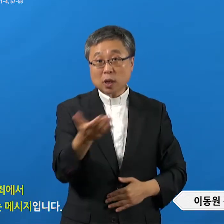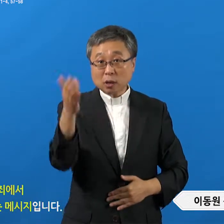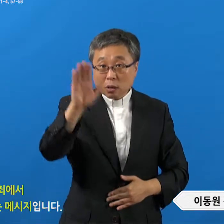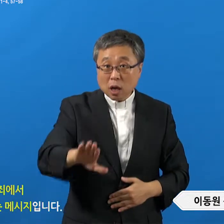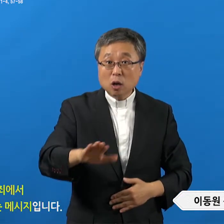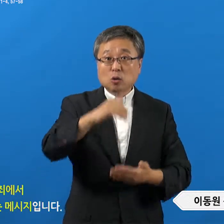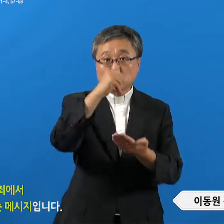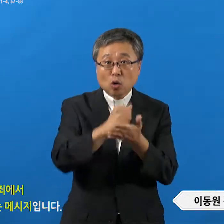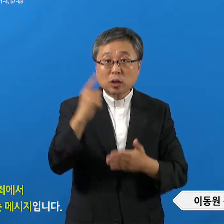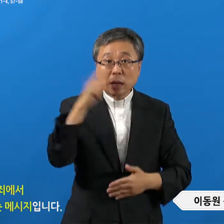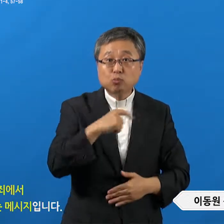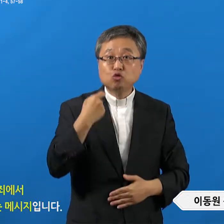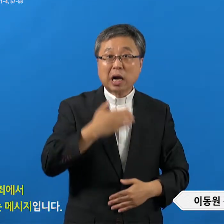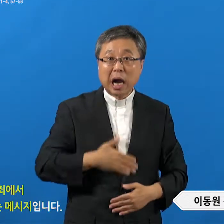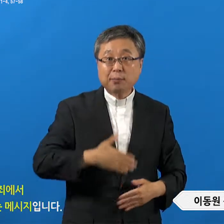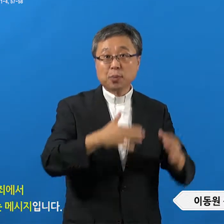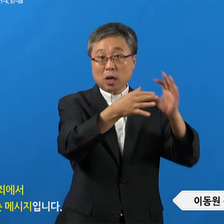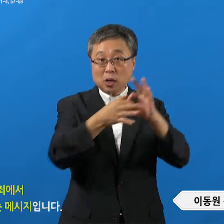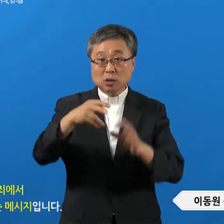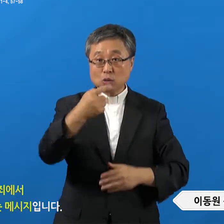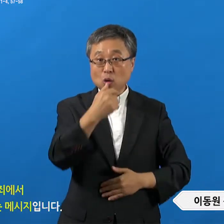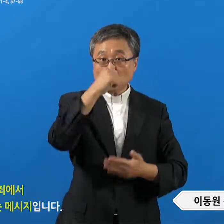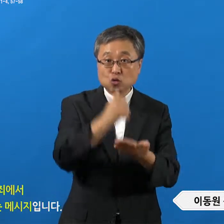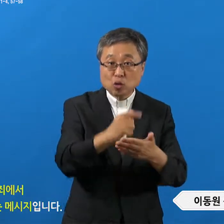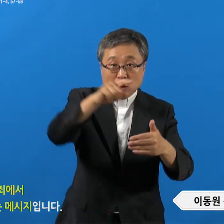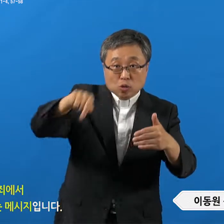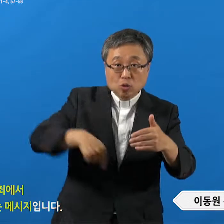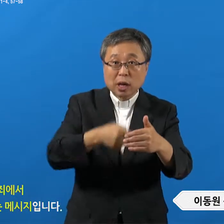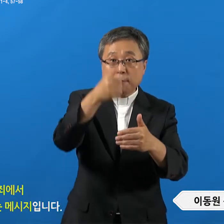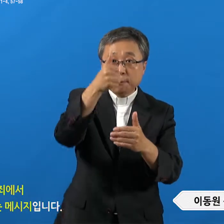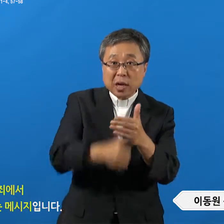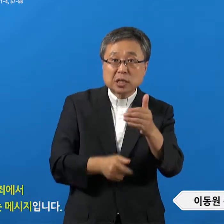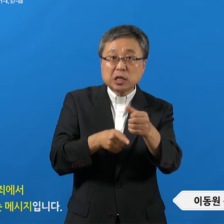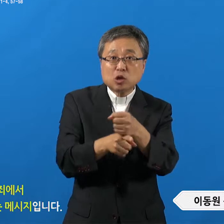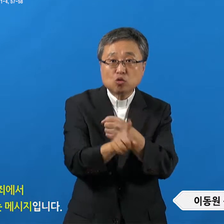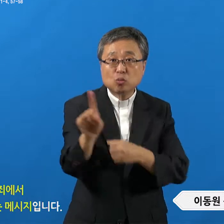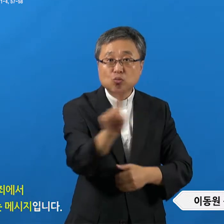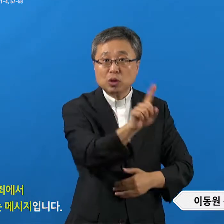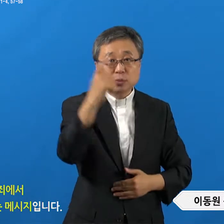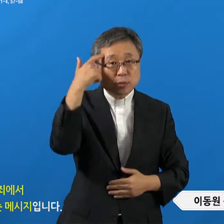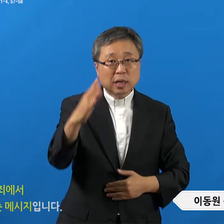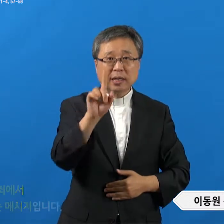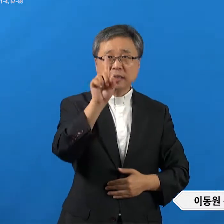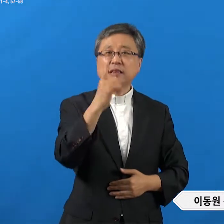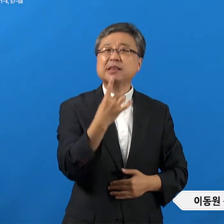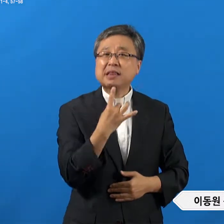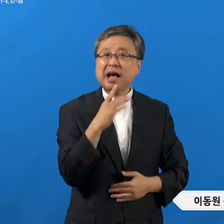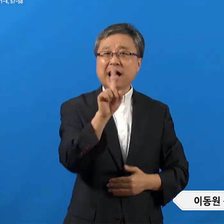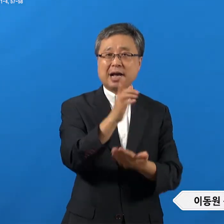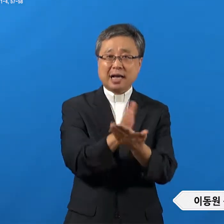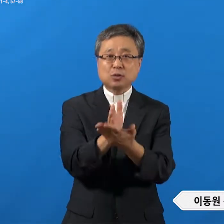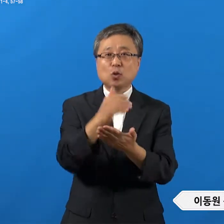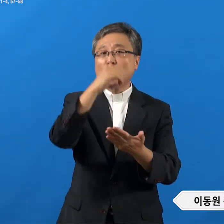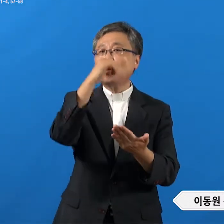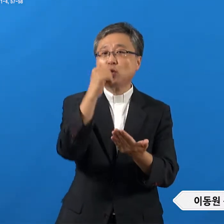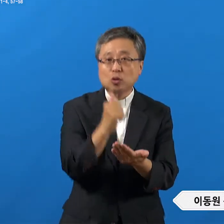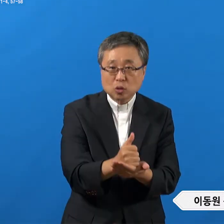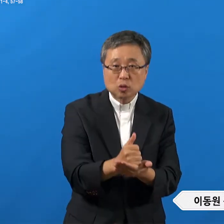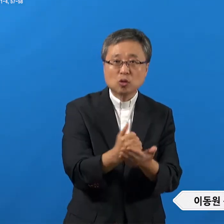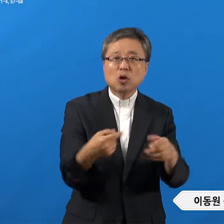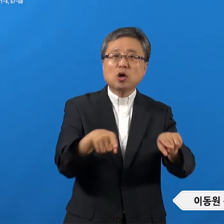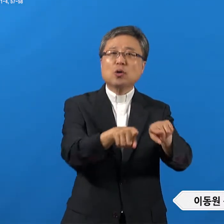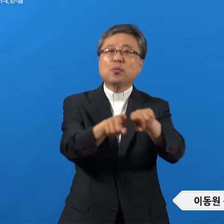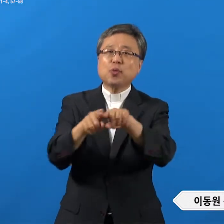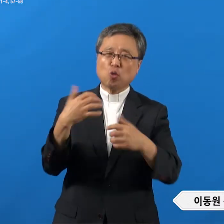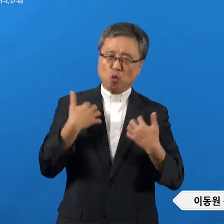죄가 나쁜 것을 알면서도 우리가 죄 속에 빠지는 원인은 도대체 무엇일까요? 딱 한 가지예요. 죄가